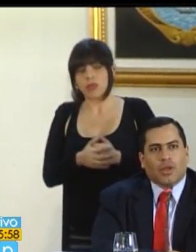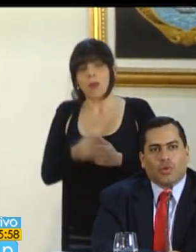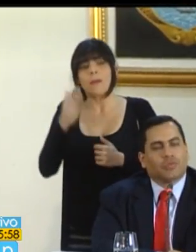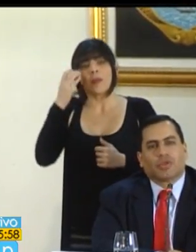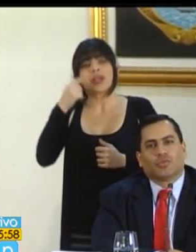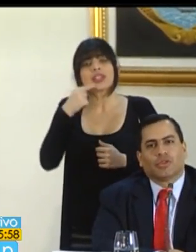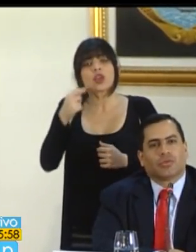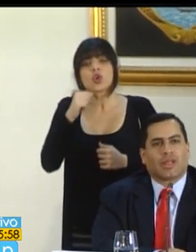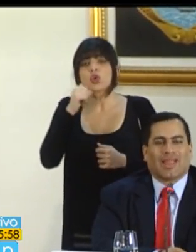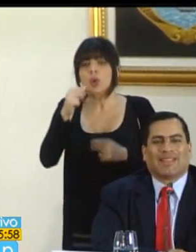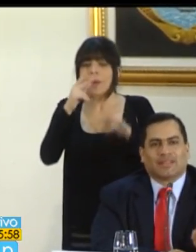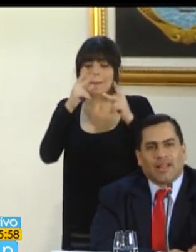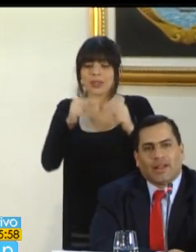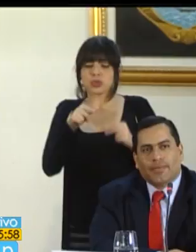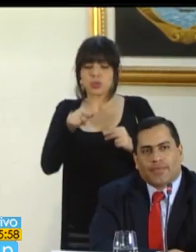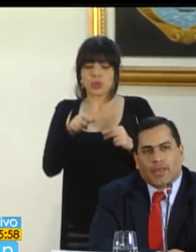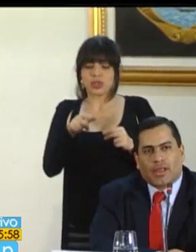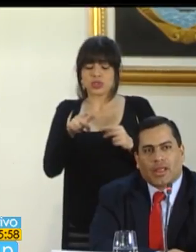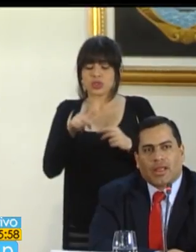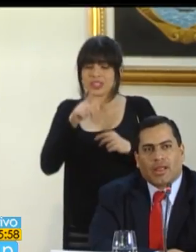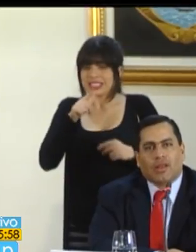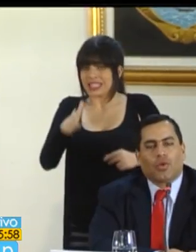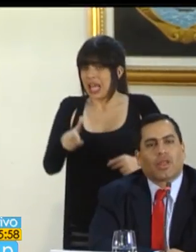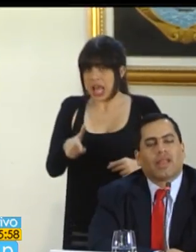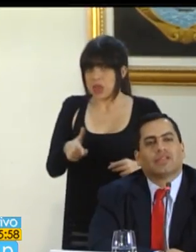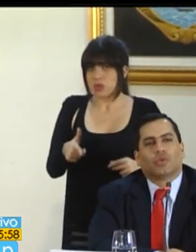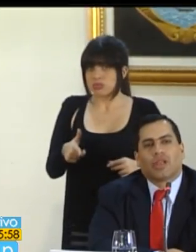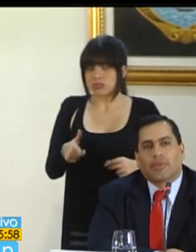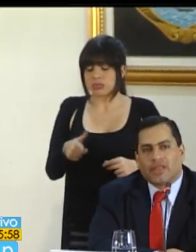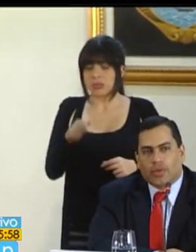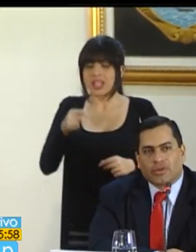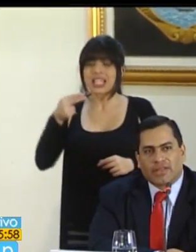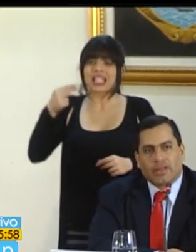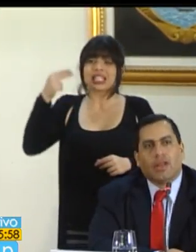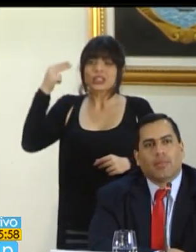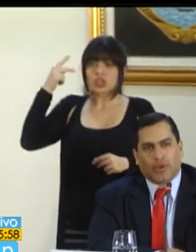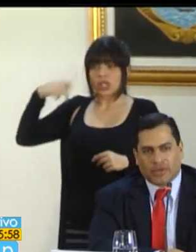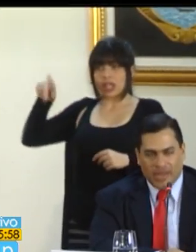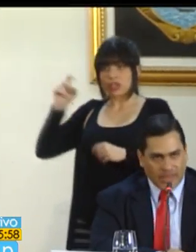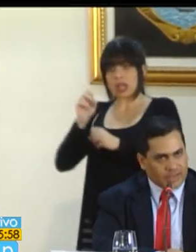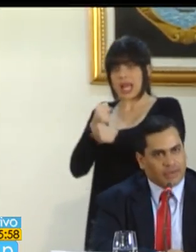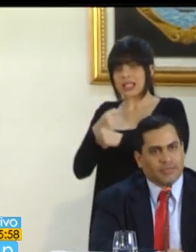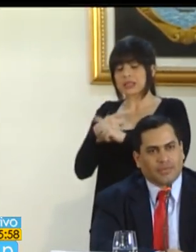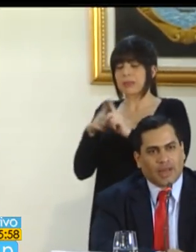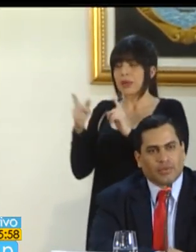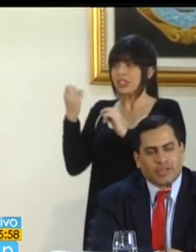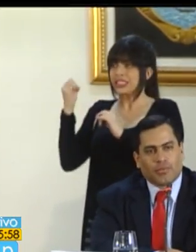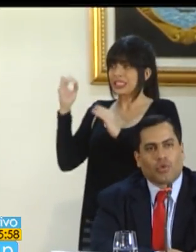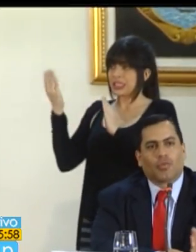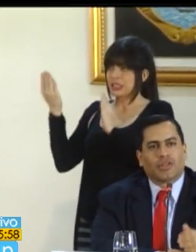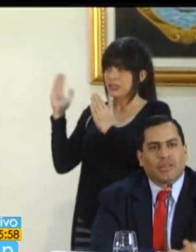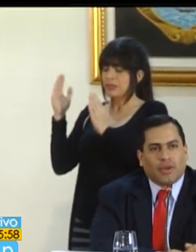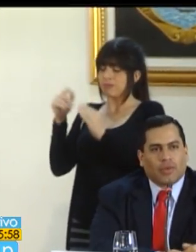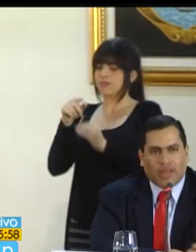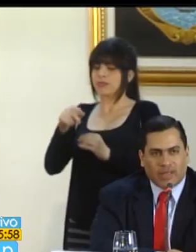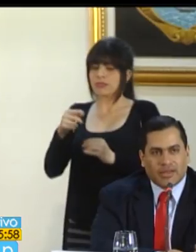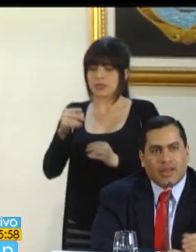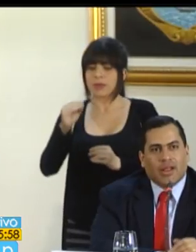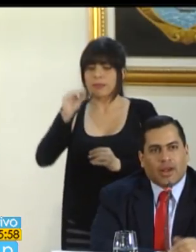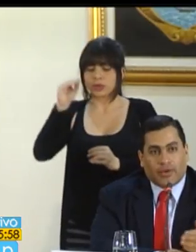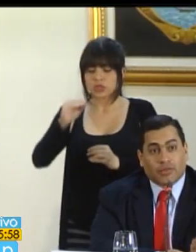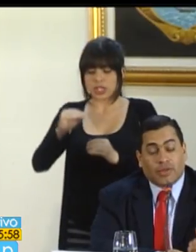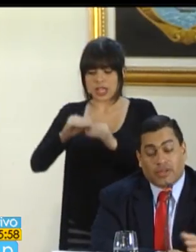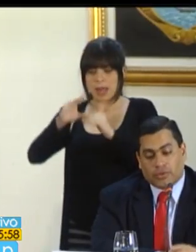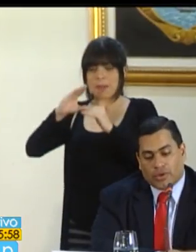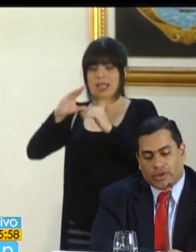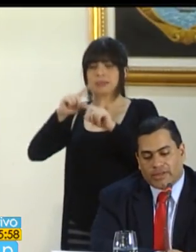digo, no es un presupuesto que exceda lo que históricamente ellos hacen, pero sí la tasa, digamos, está un poco por encima de lo que es